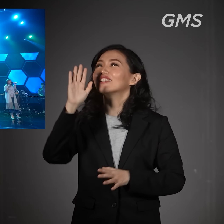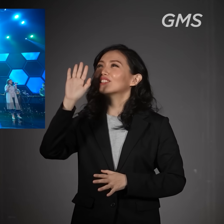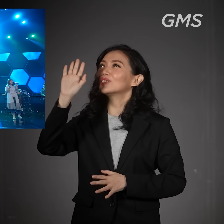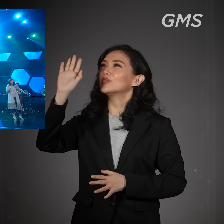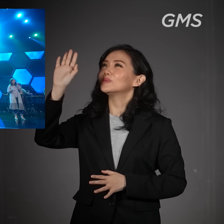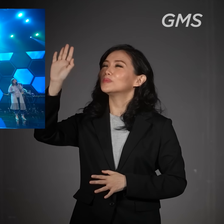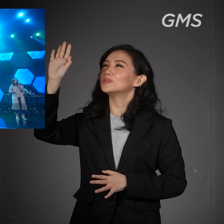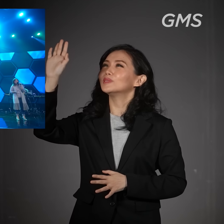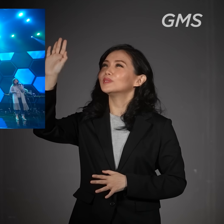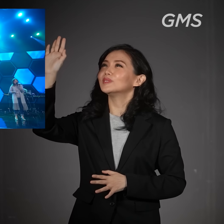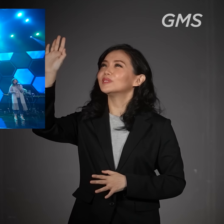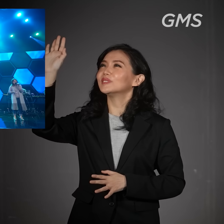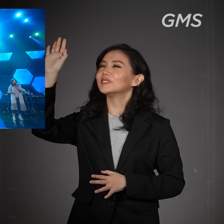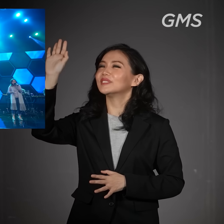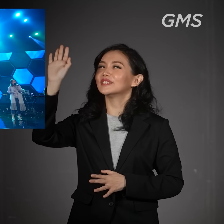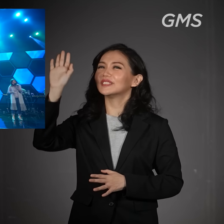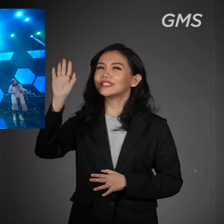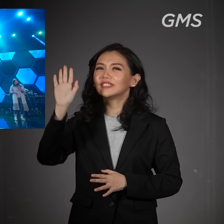darimu.